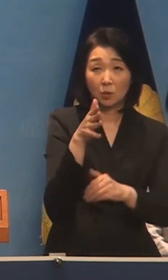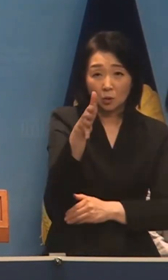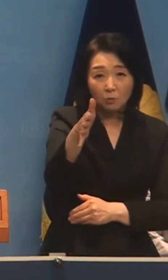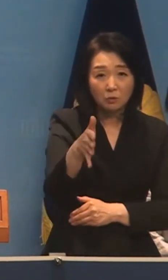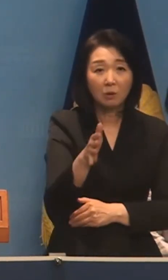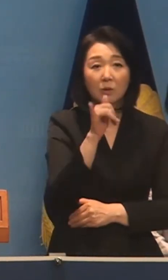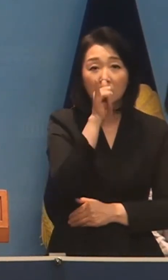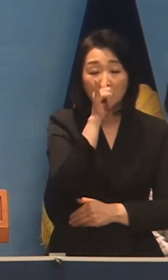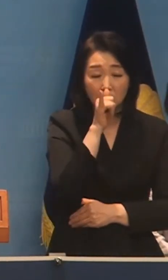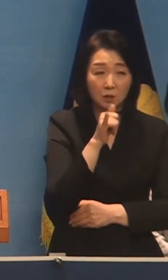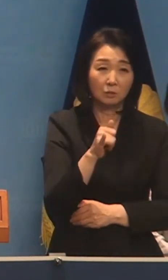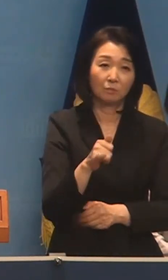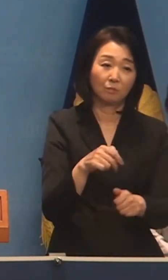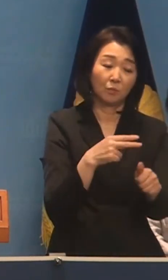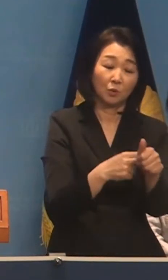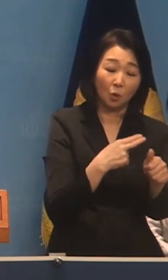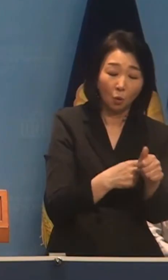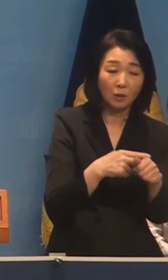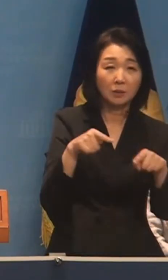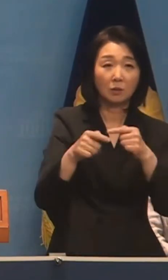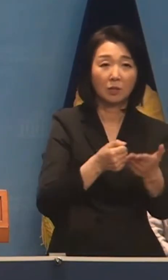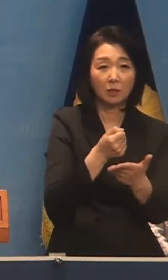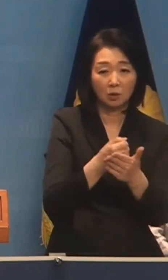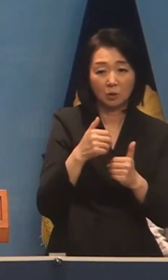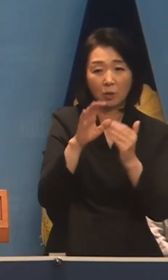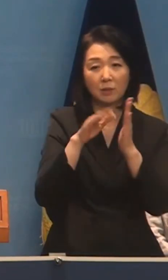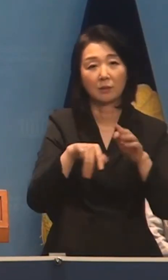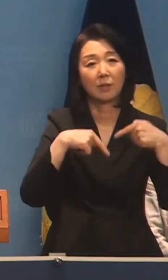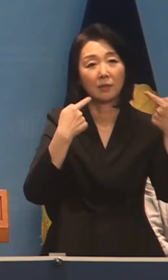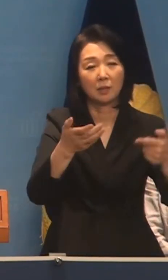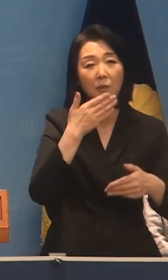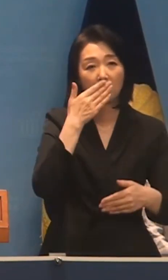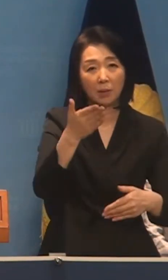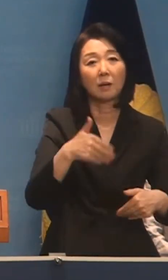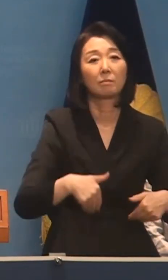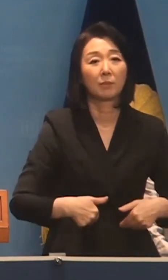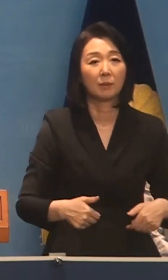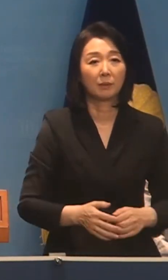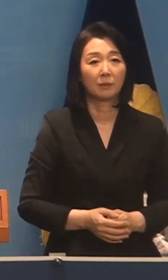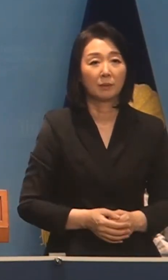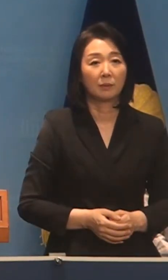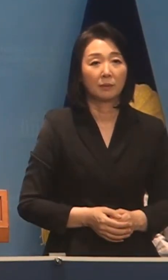교육의 전문성을 가진 교원들이 정책 결정 과정에 참여할 수 있어야